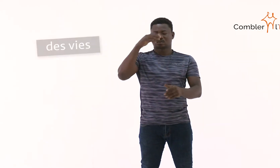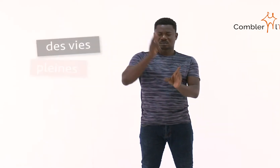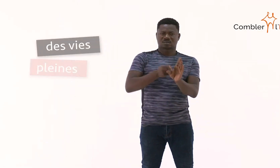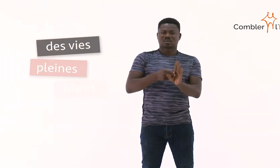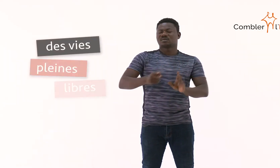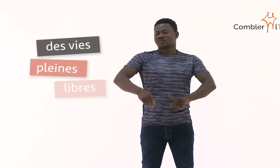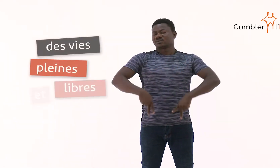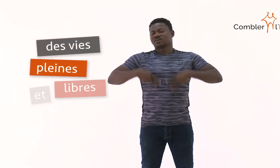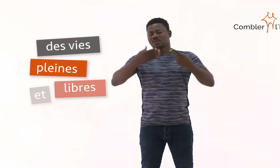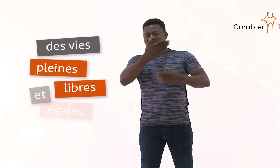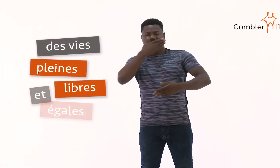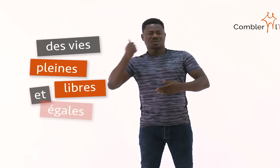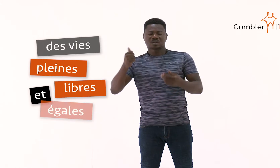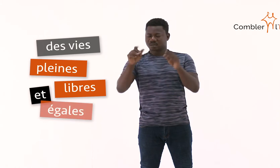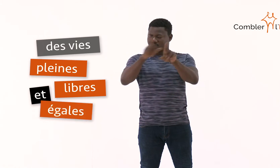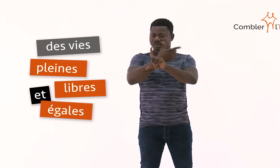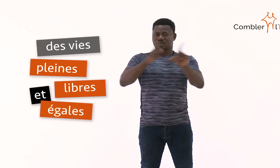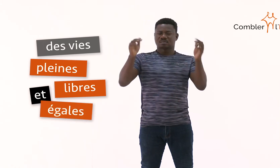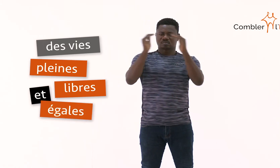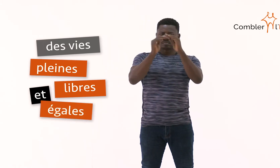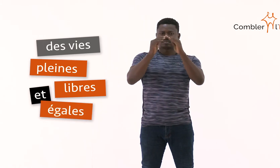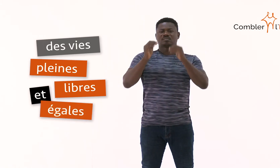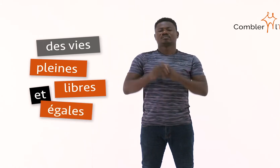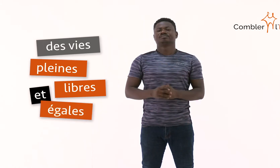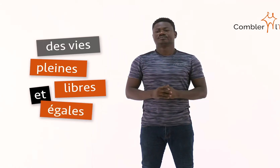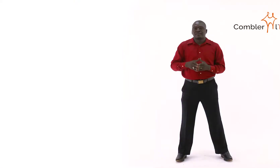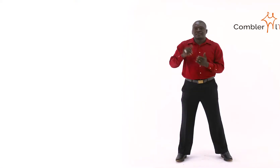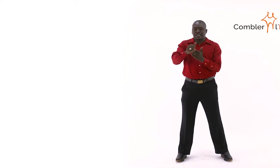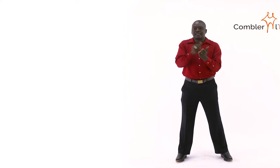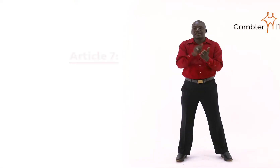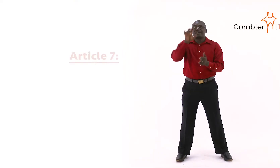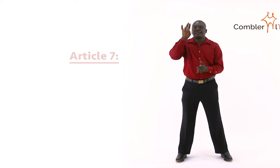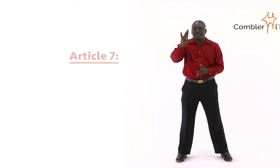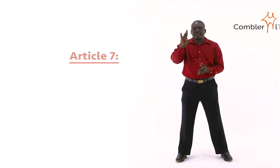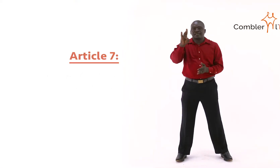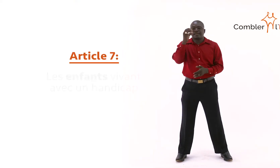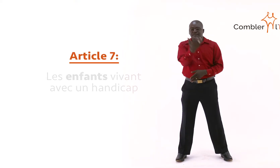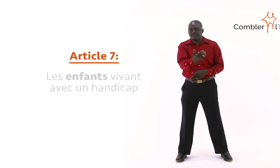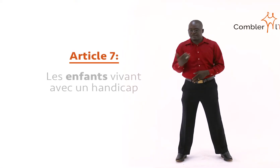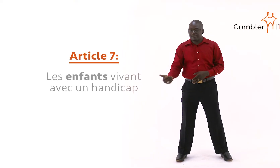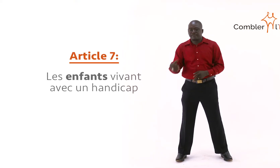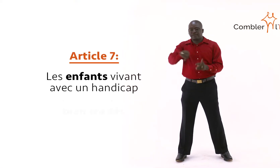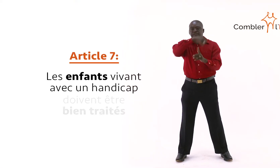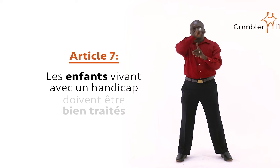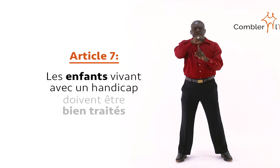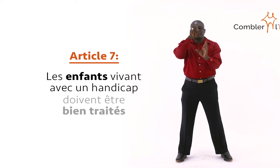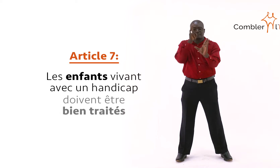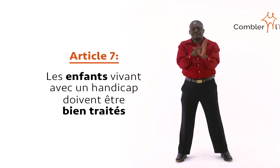de handicap ont des vies pleines, libres et égales. Article 7. Les enfants en situation de handicap doivent être